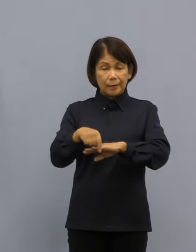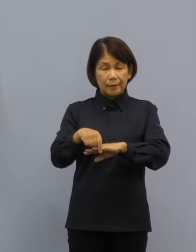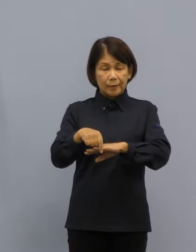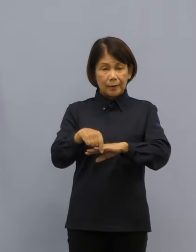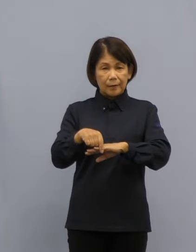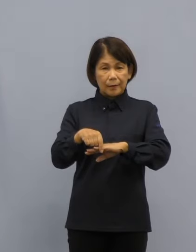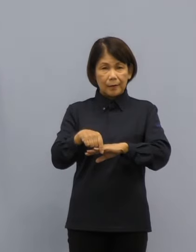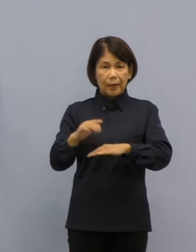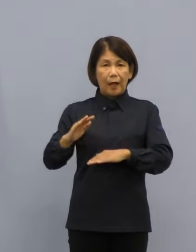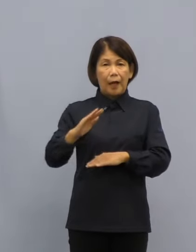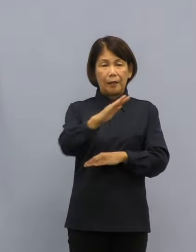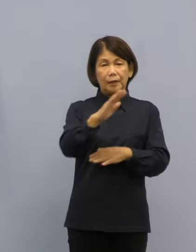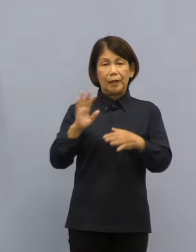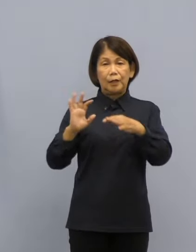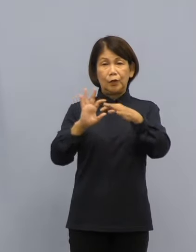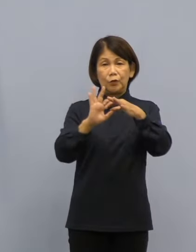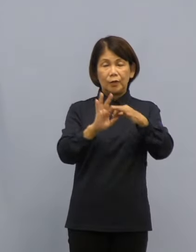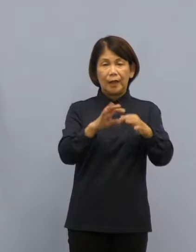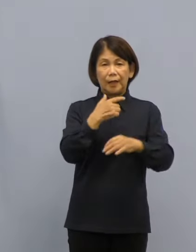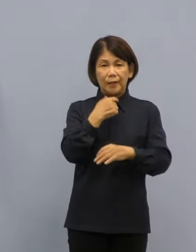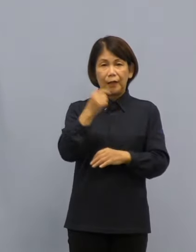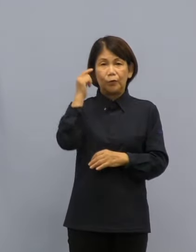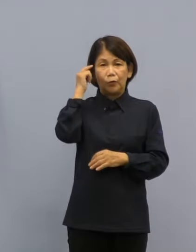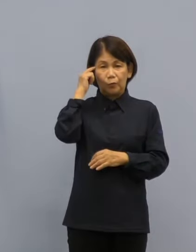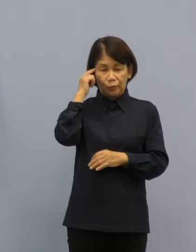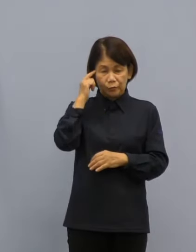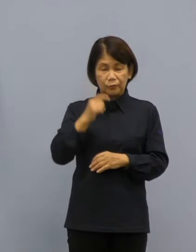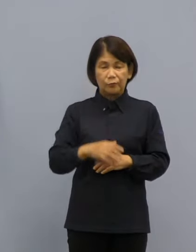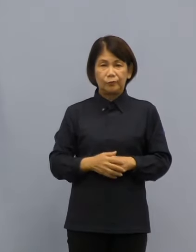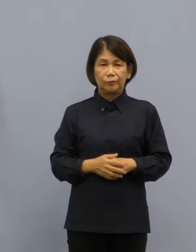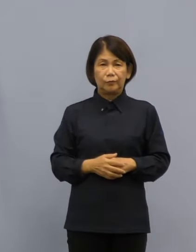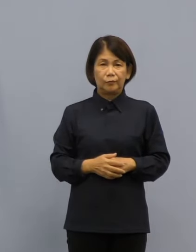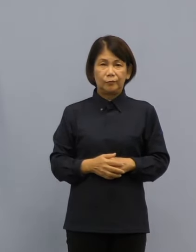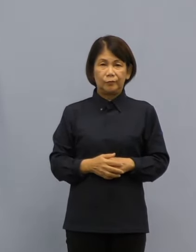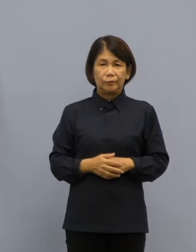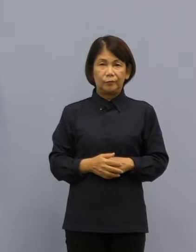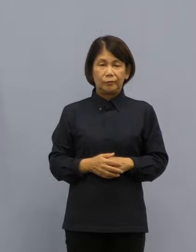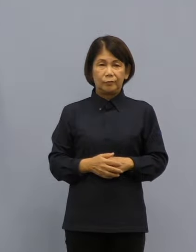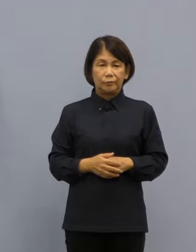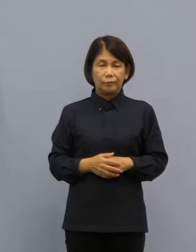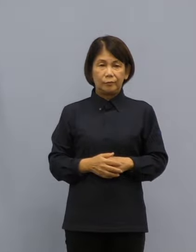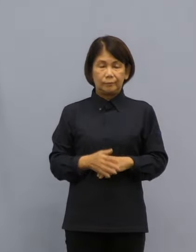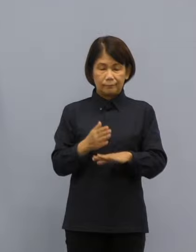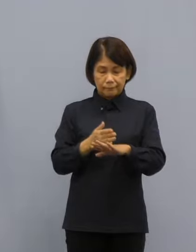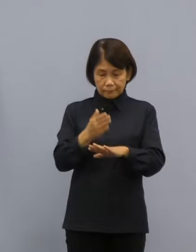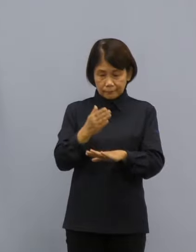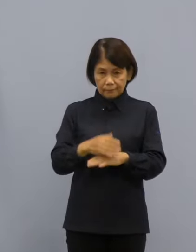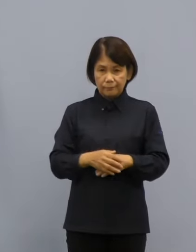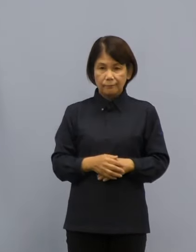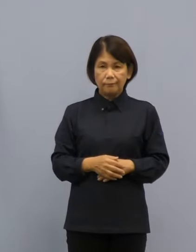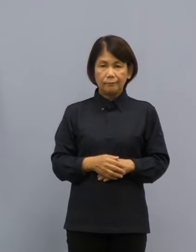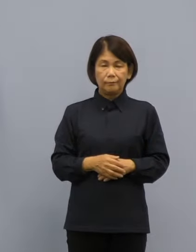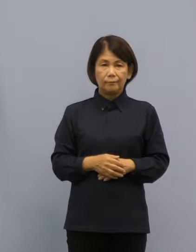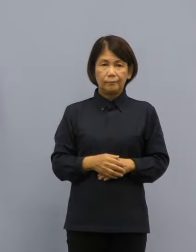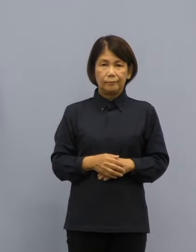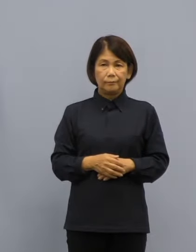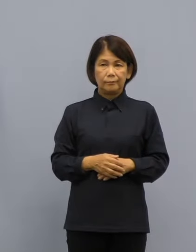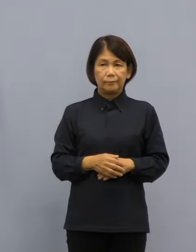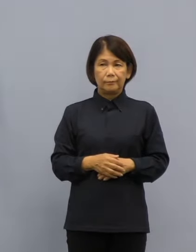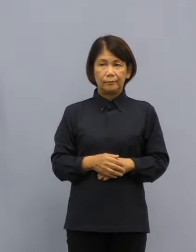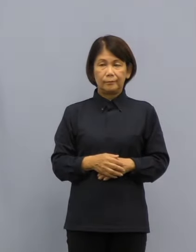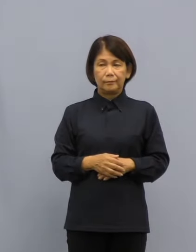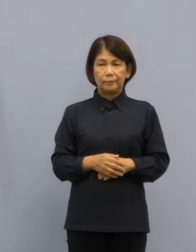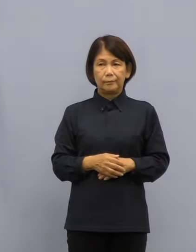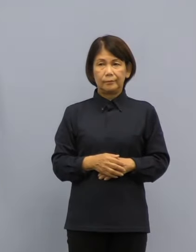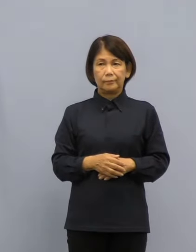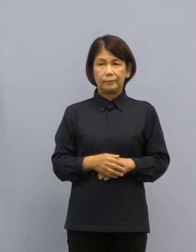それはしっかりとその場において議論をしたいと思います。はい、 ありがとうございました。 はい、他に質問ござい